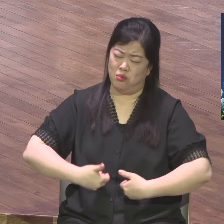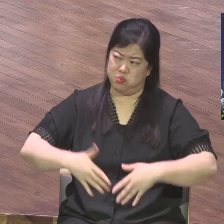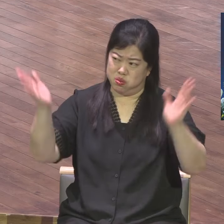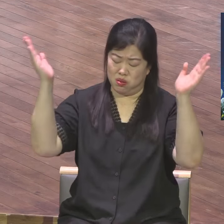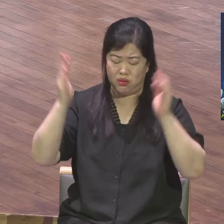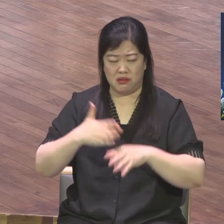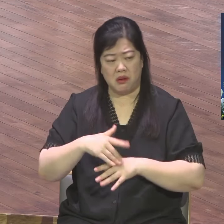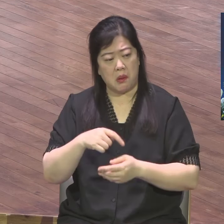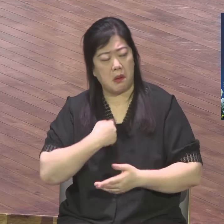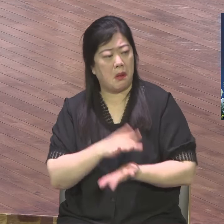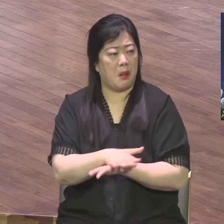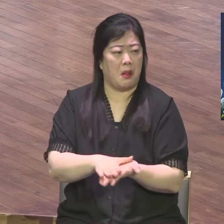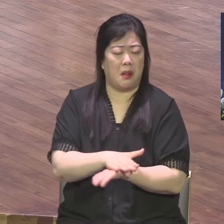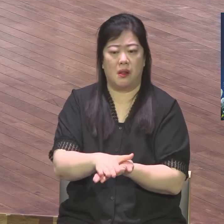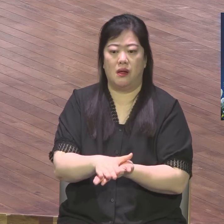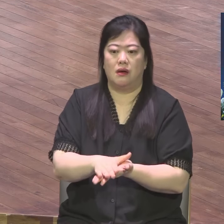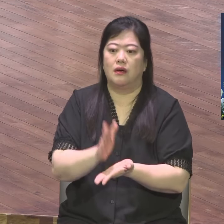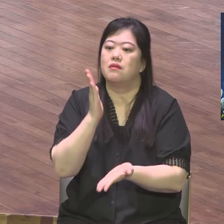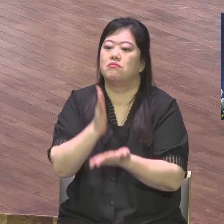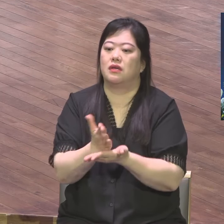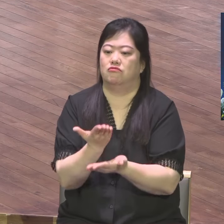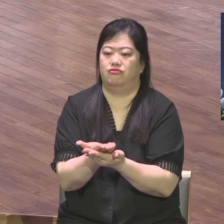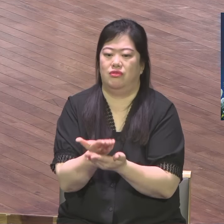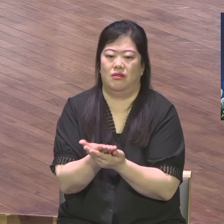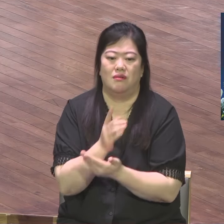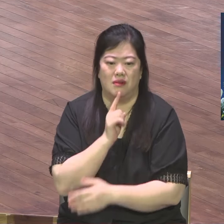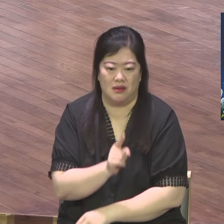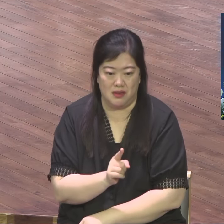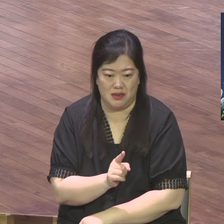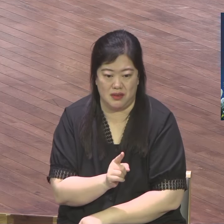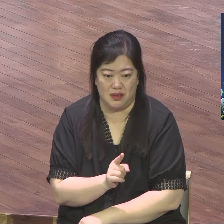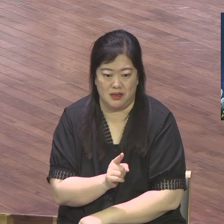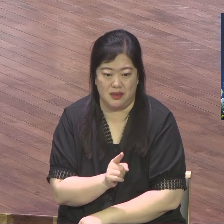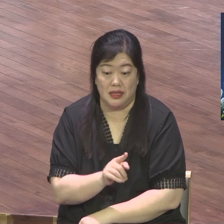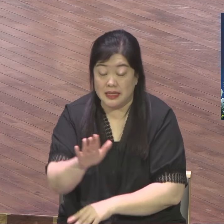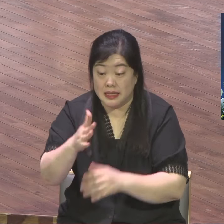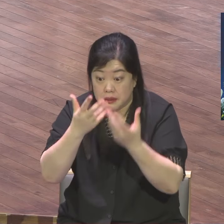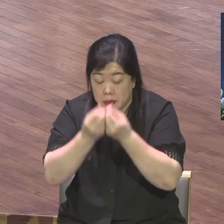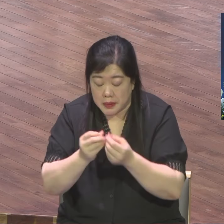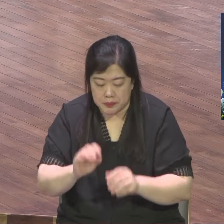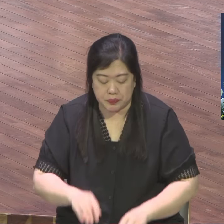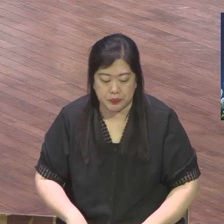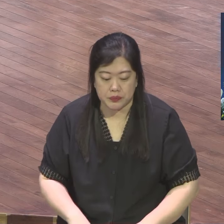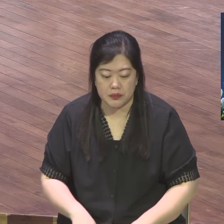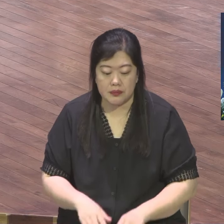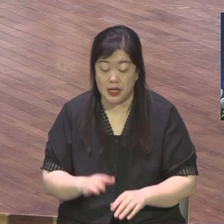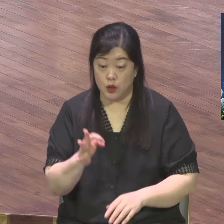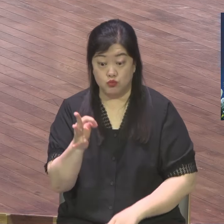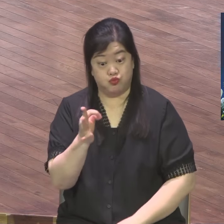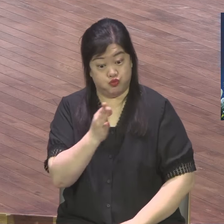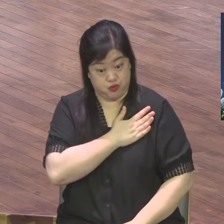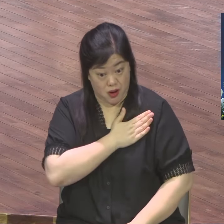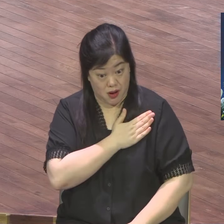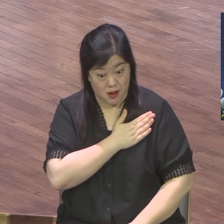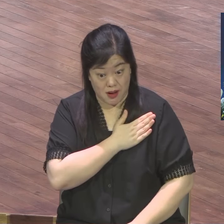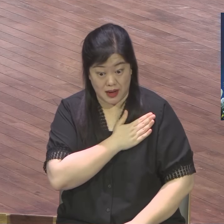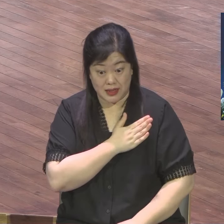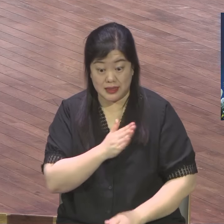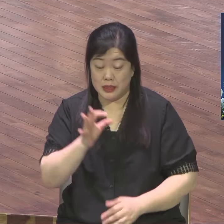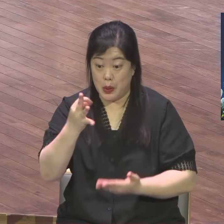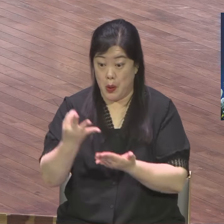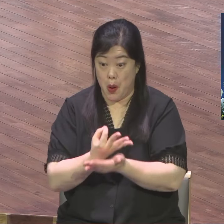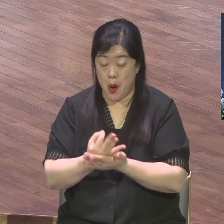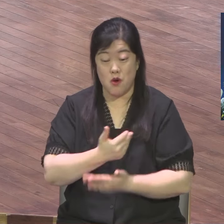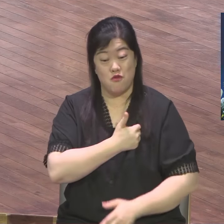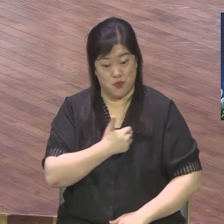너무 내가 부유해서 사람이 너무 부유하다 보면요 이렇게 뭐 심야 기도에 잘